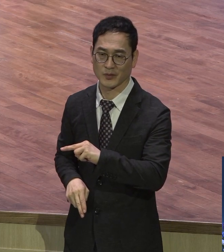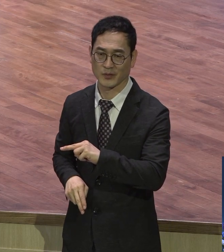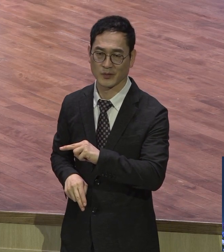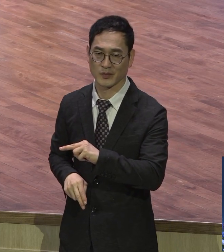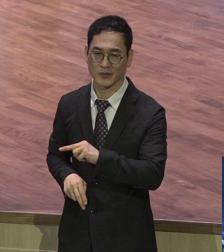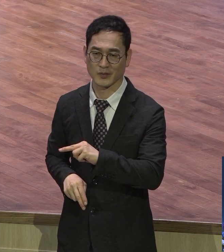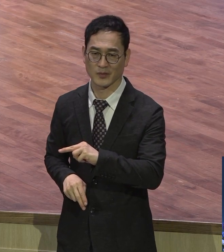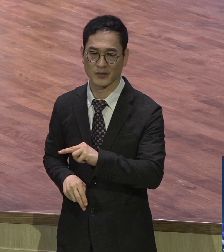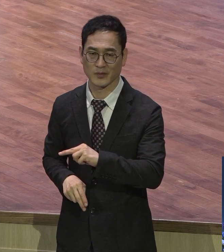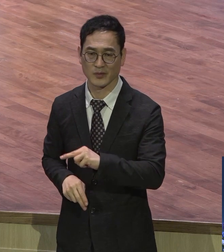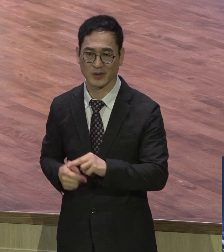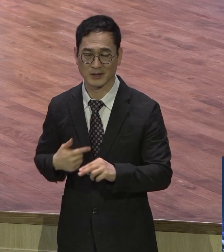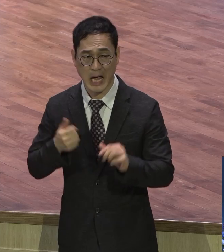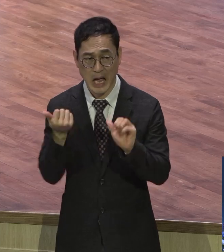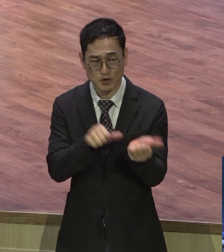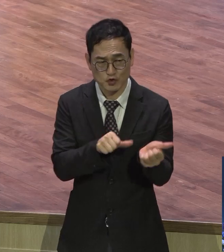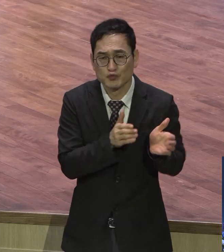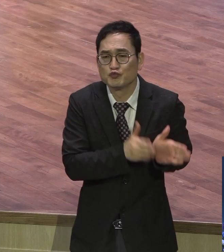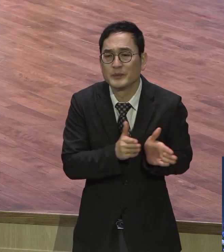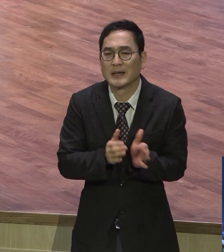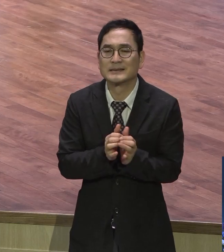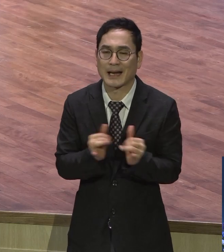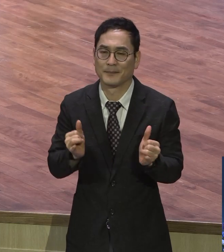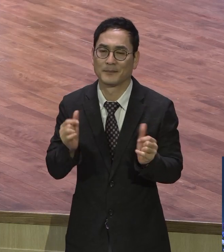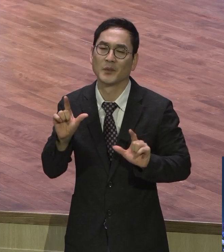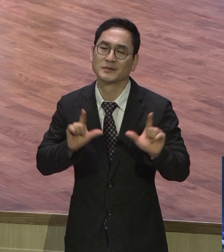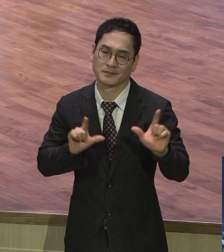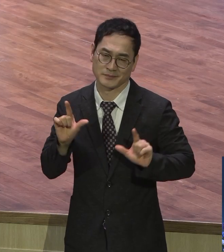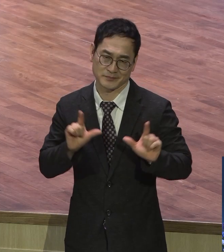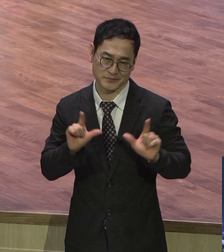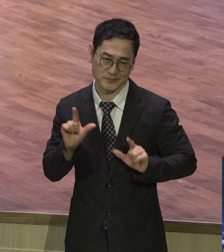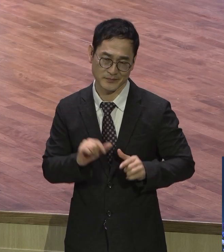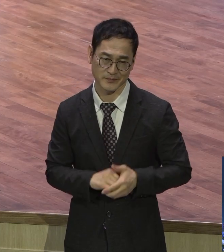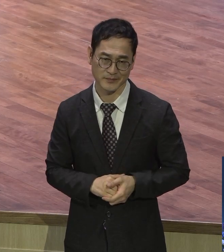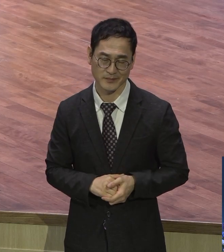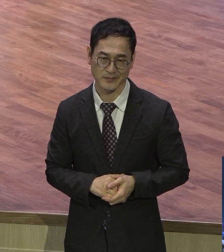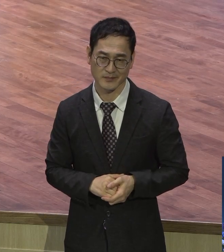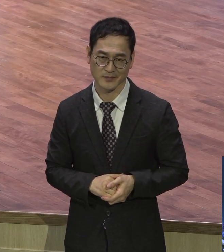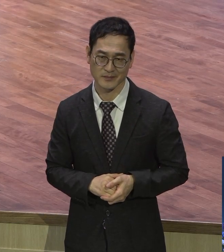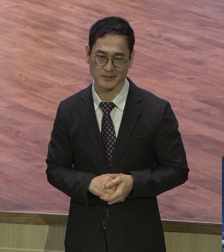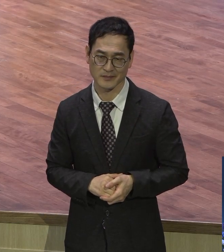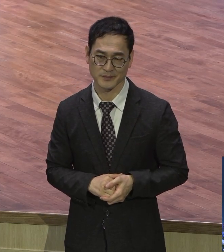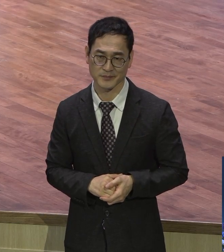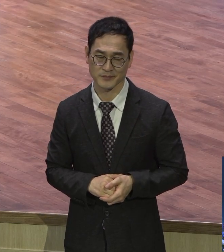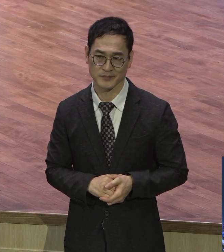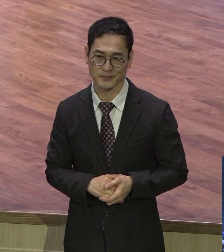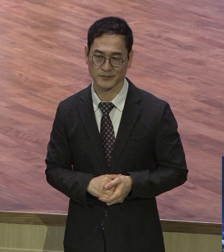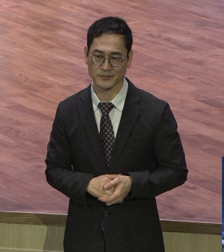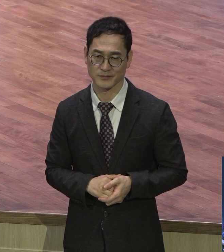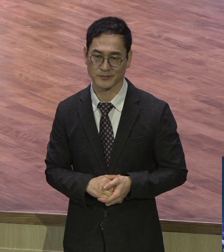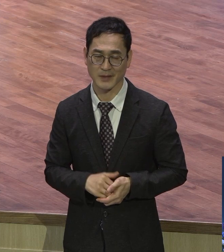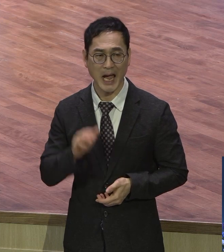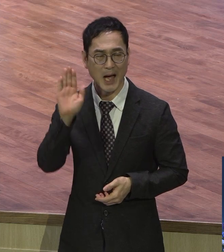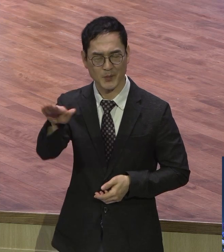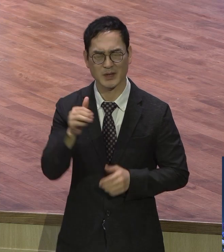마치 죽음을 준비하는 그런 사람처럼 비장하게 치료에 임한다는 거예요.